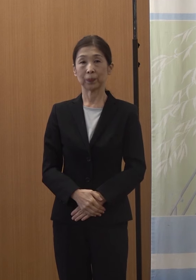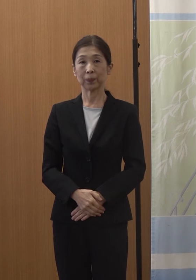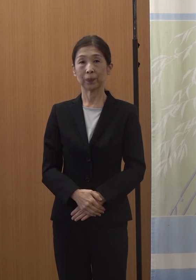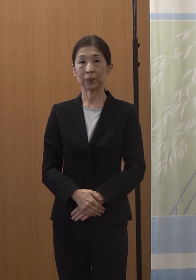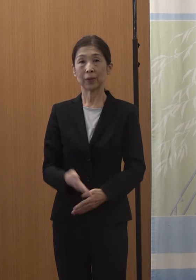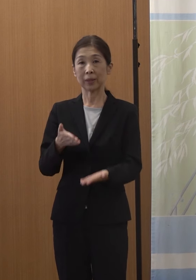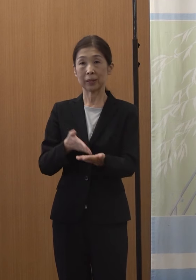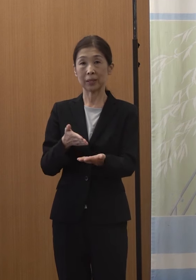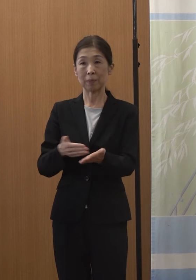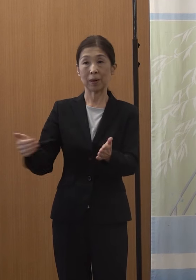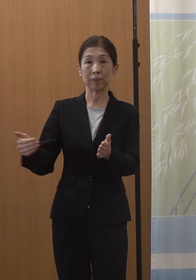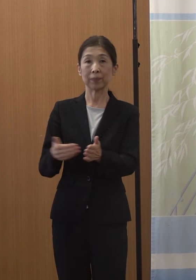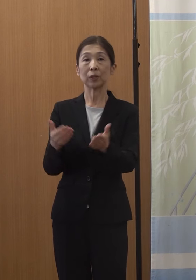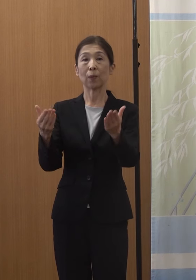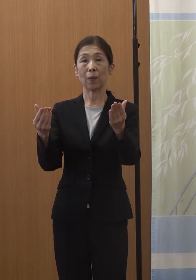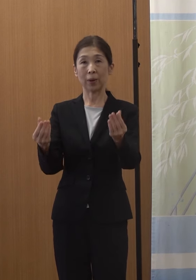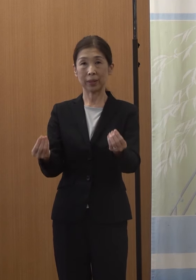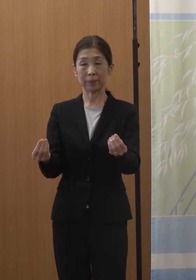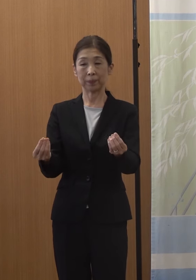説明は私からは以上であります。